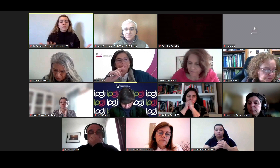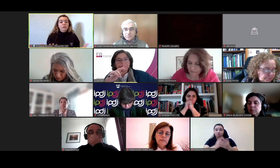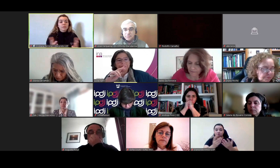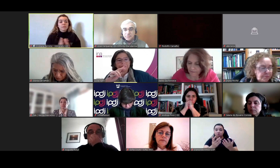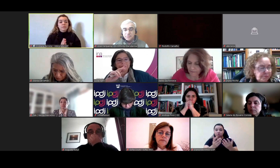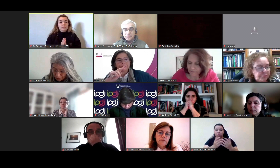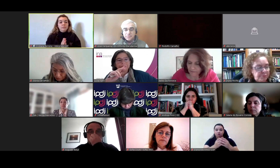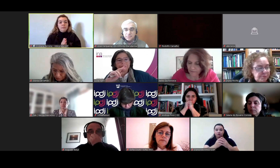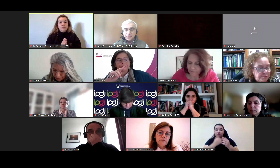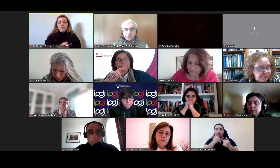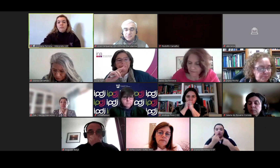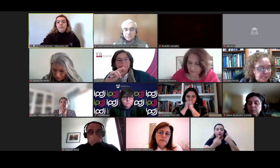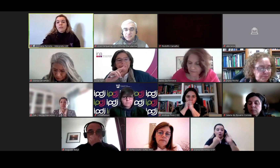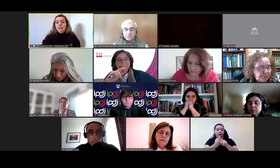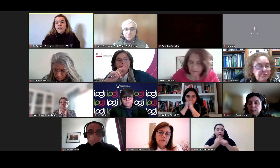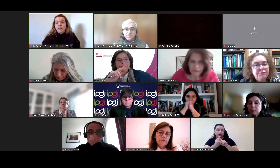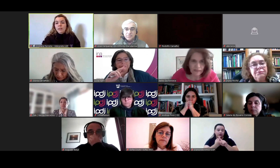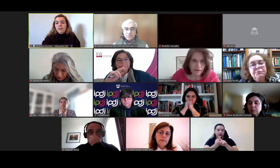ou